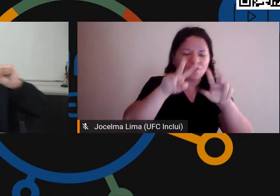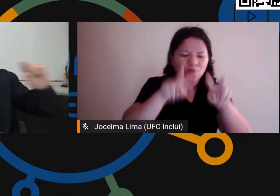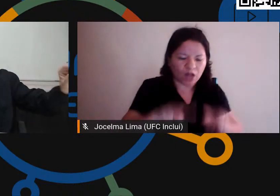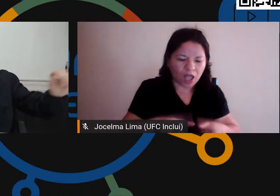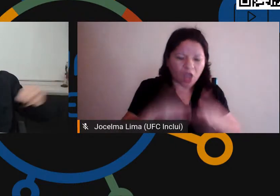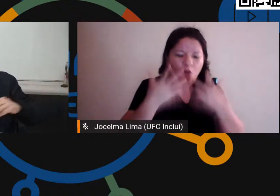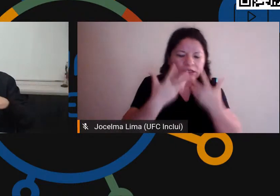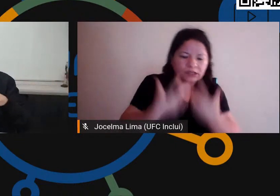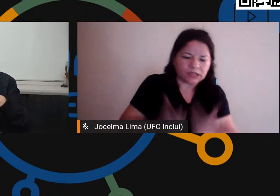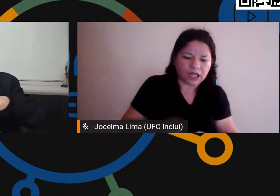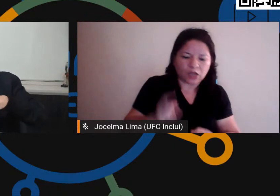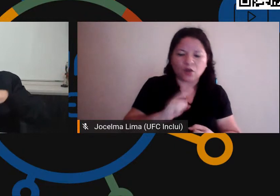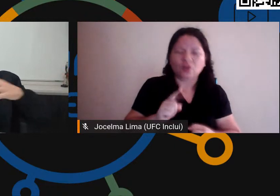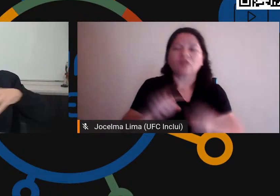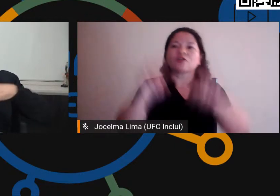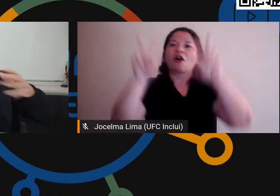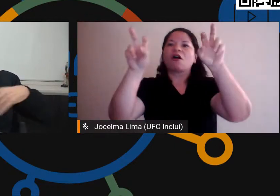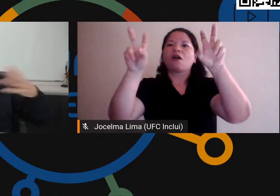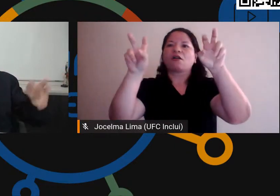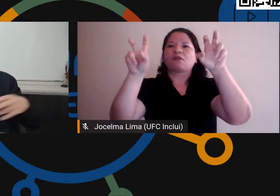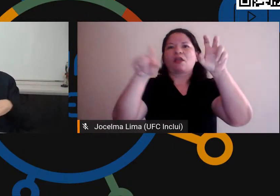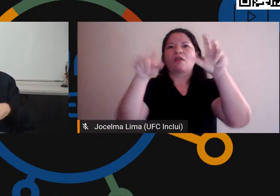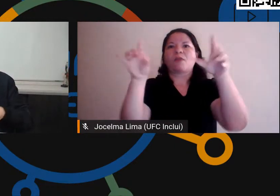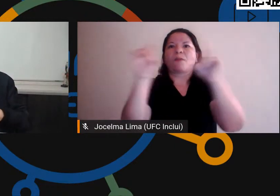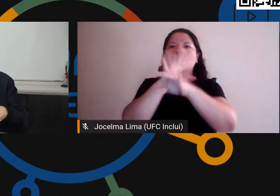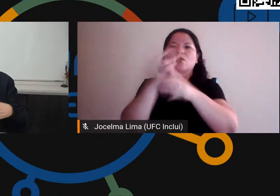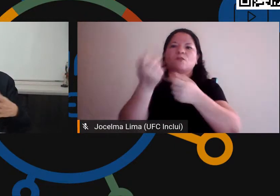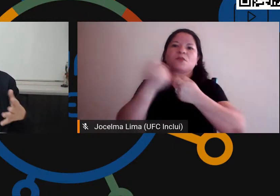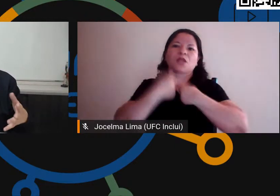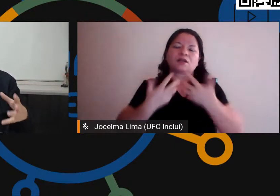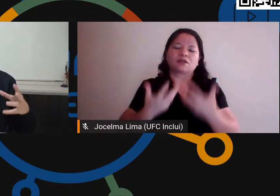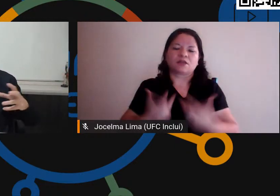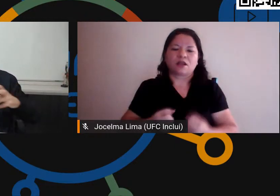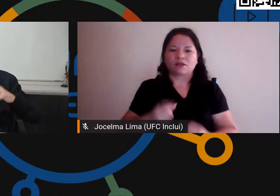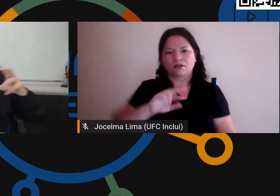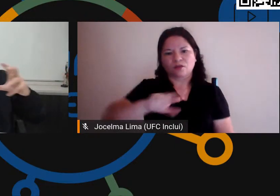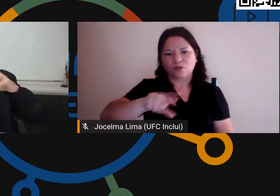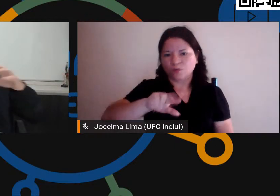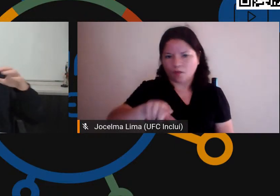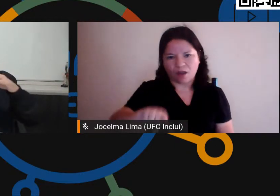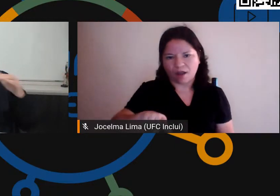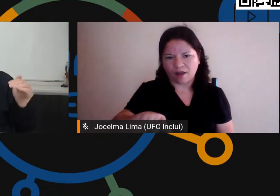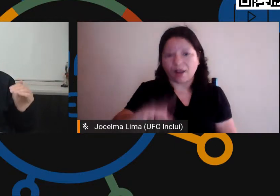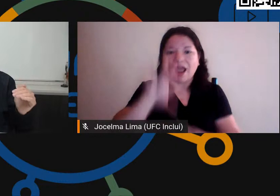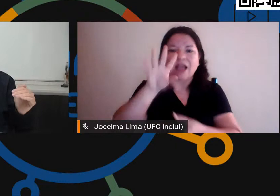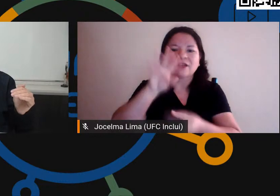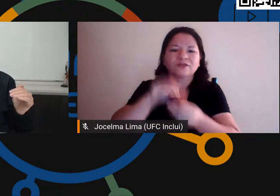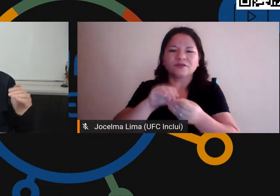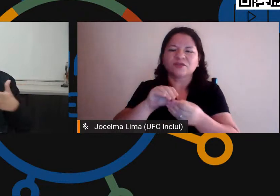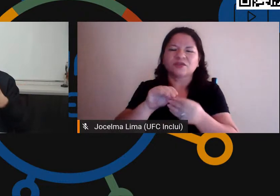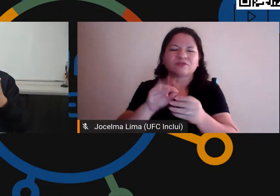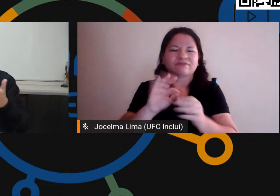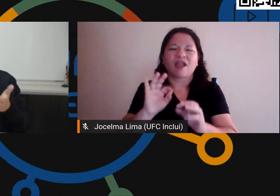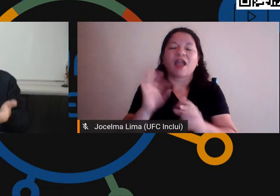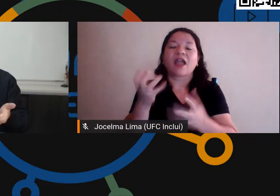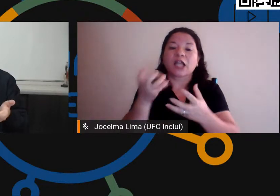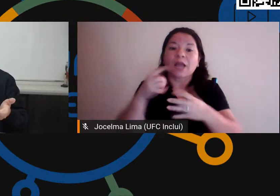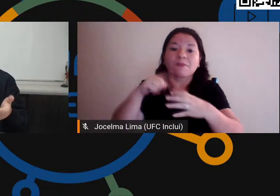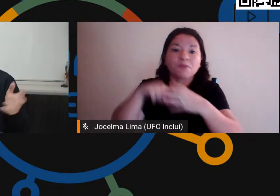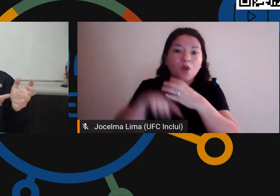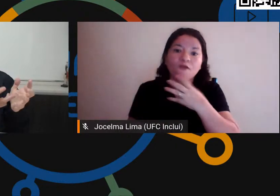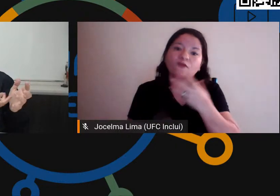leitor de manchete, ele não é transeunte de Facebook, ele não fica na superficialidade, ele vai